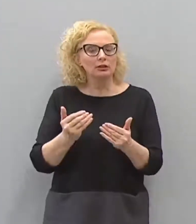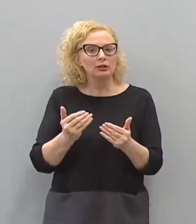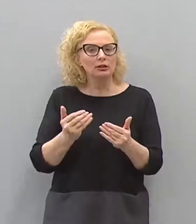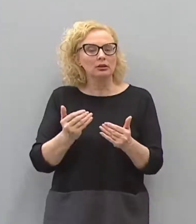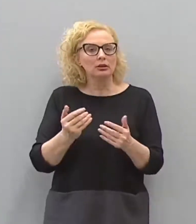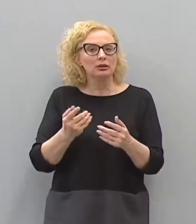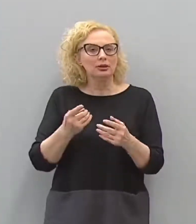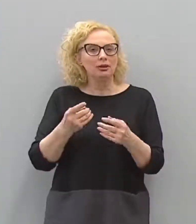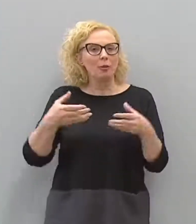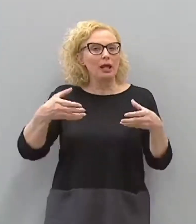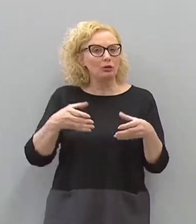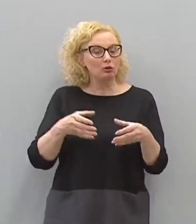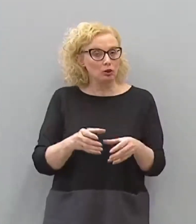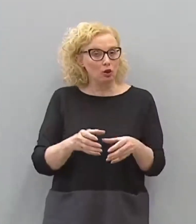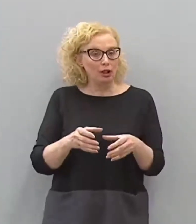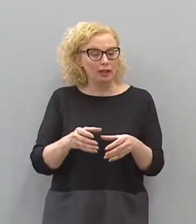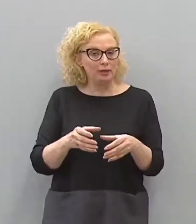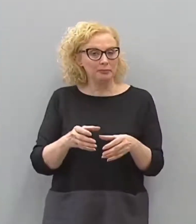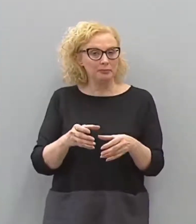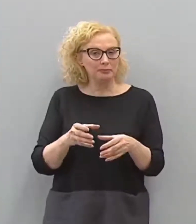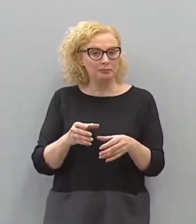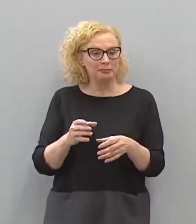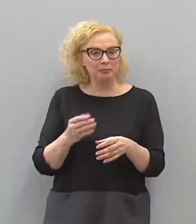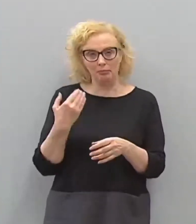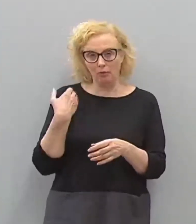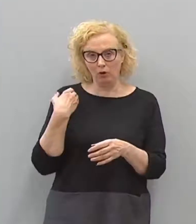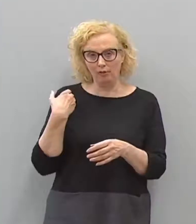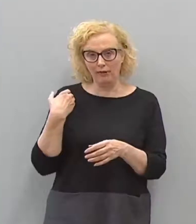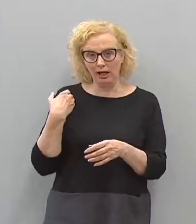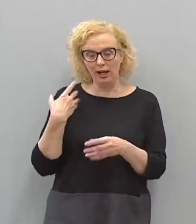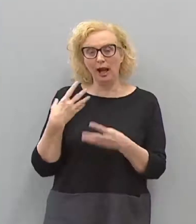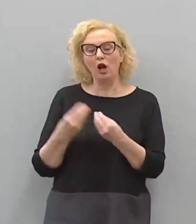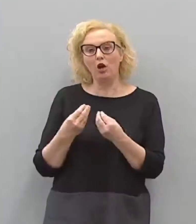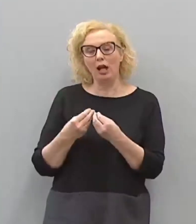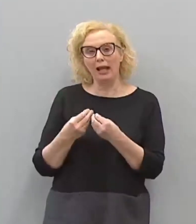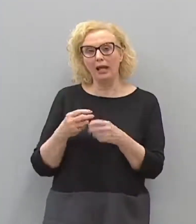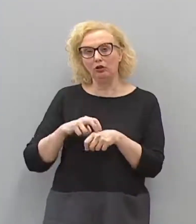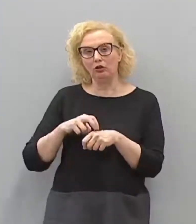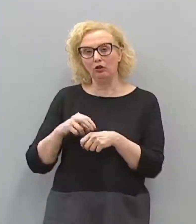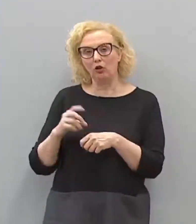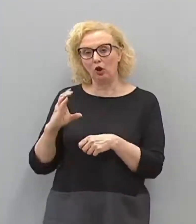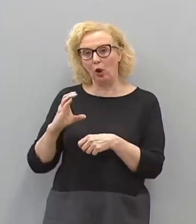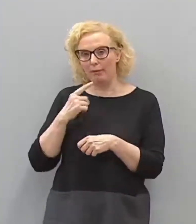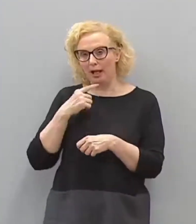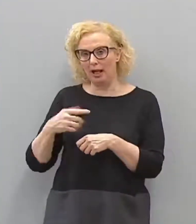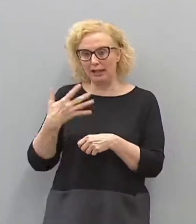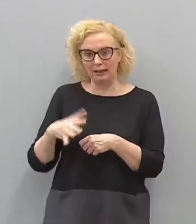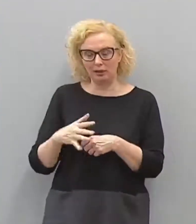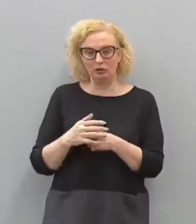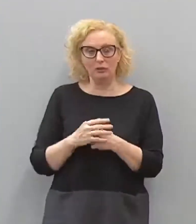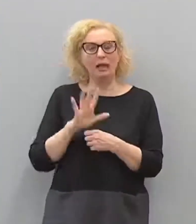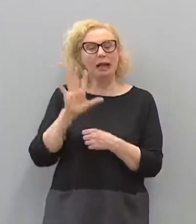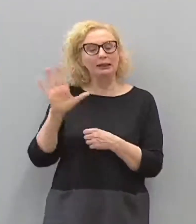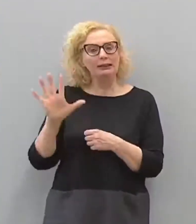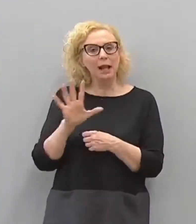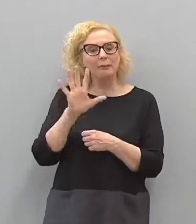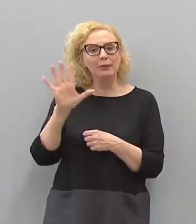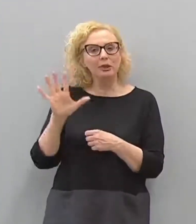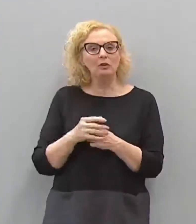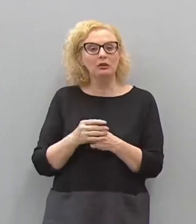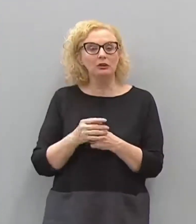ridotti come diceva prima anche il collega dottor conter ad esempio evitando